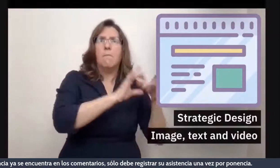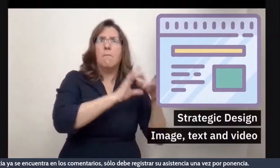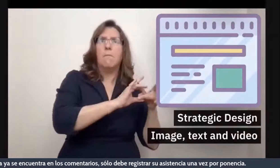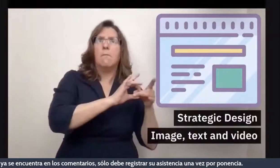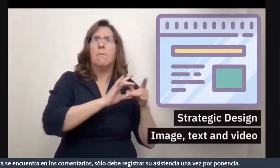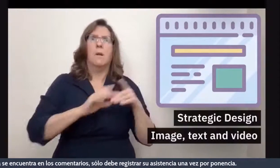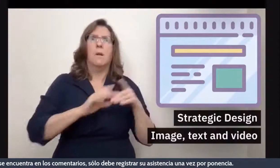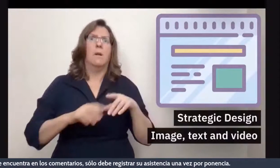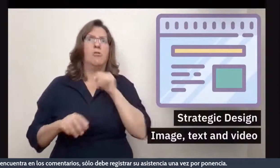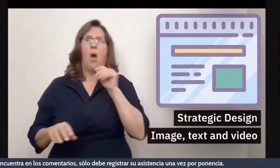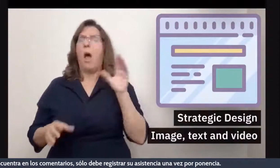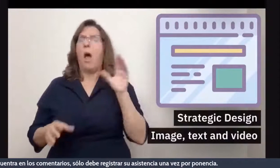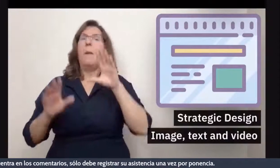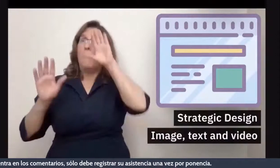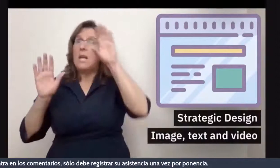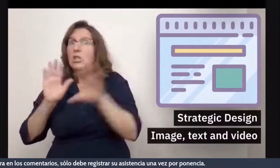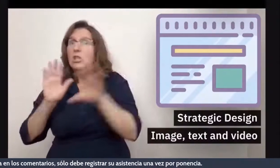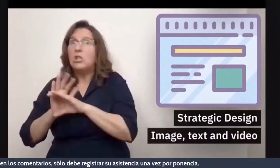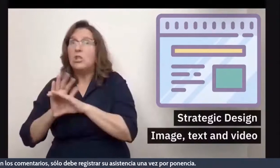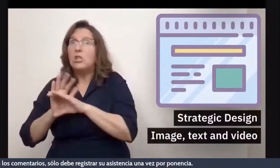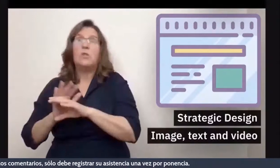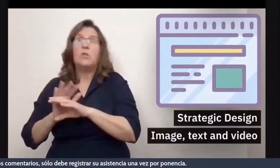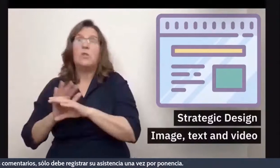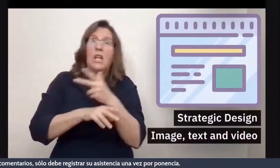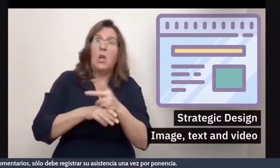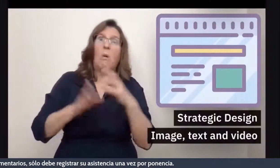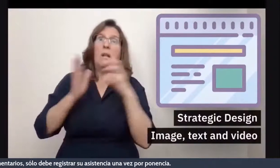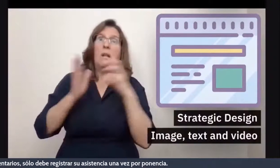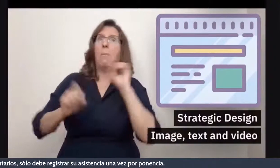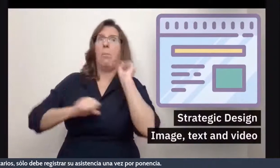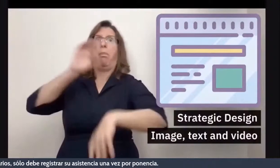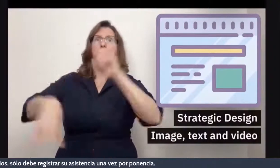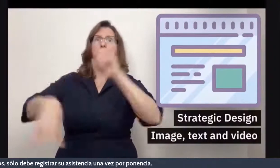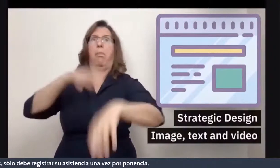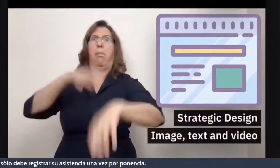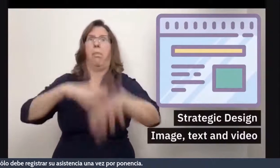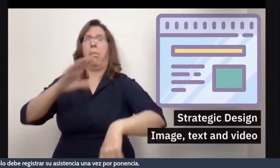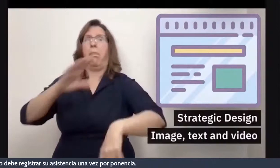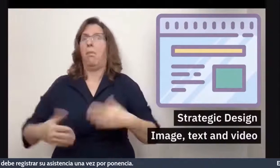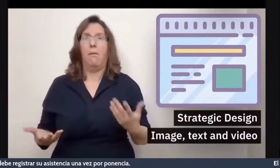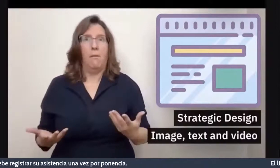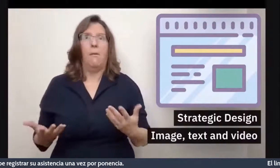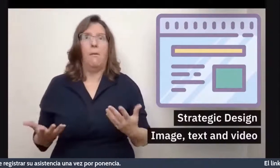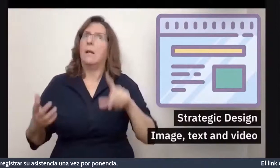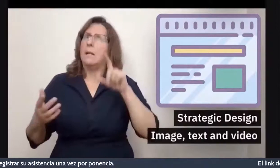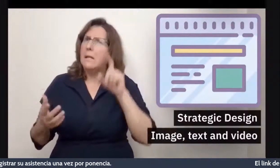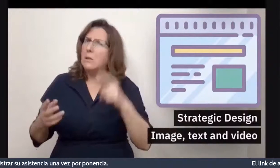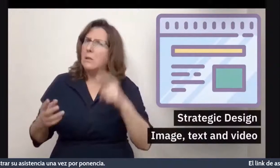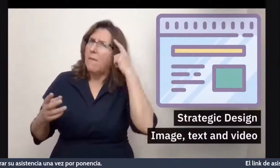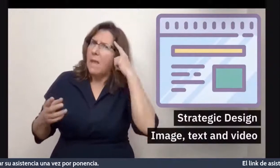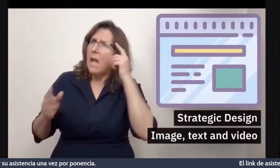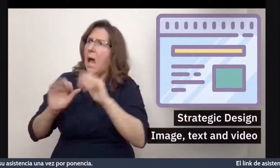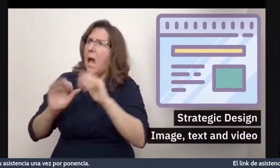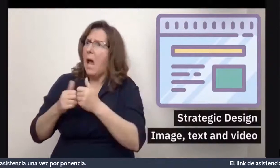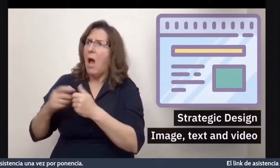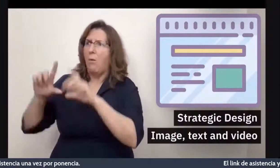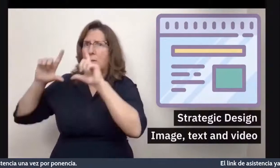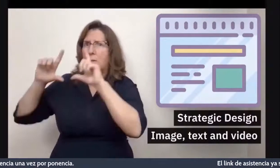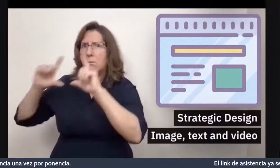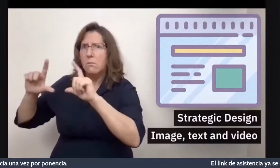texto para o hacerlo lo más visual posible, pero se requiere pensar muy bien para estructurar el